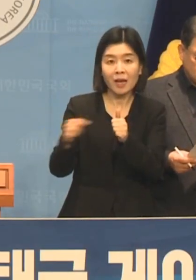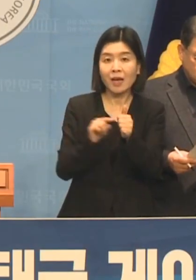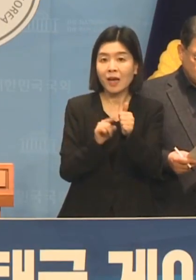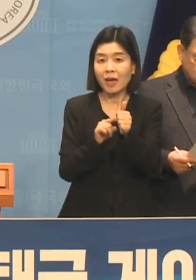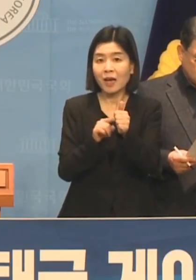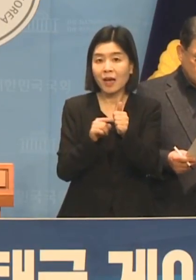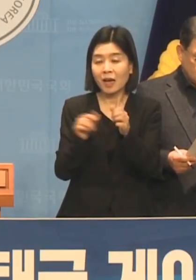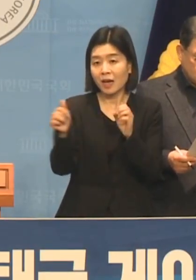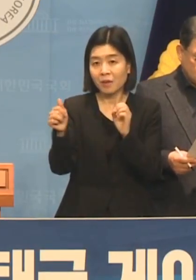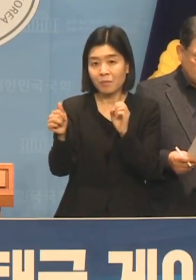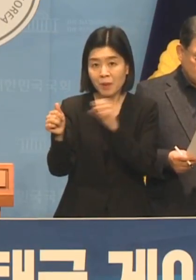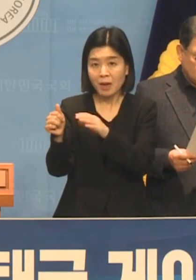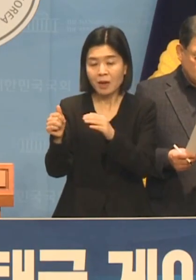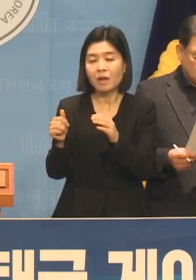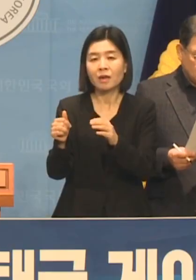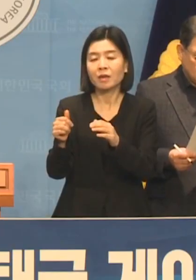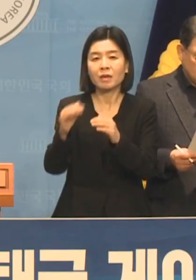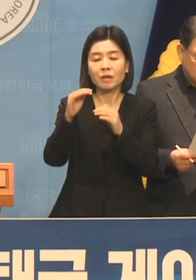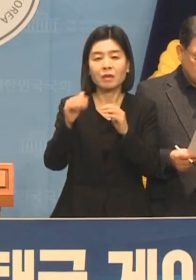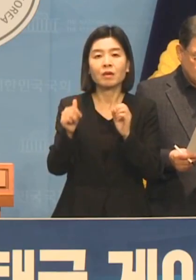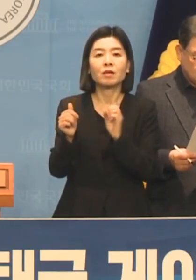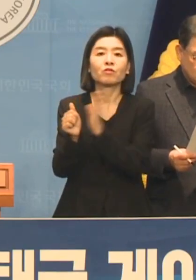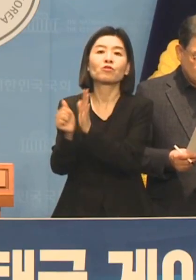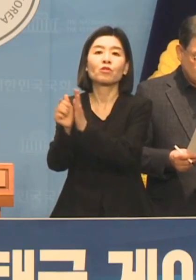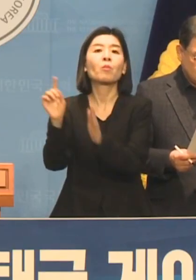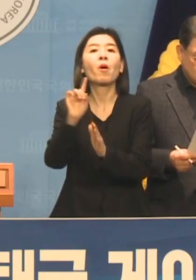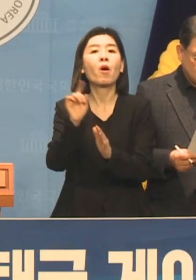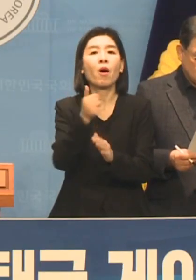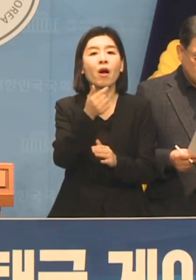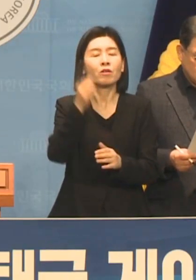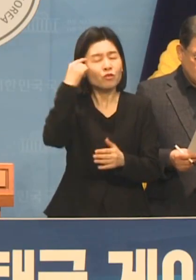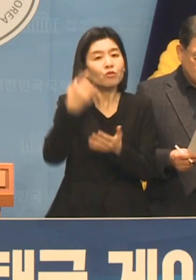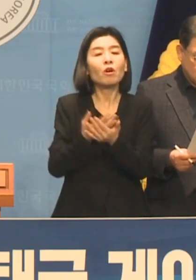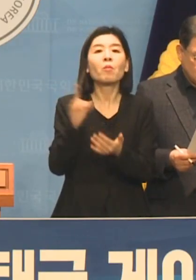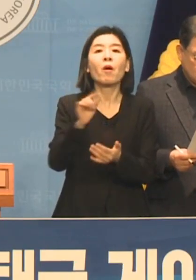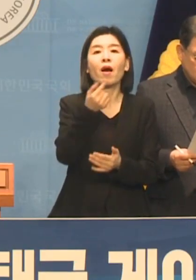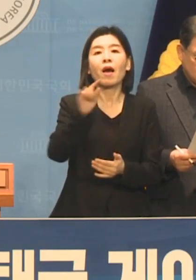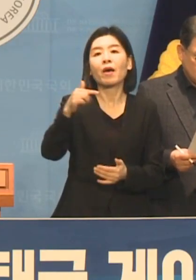아주 충격적입니다. 한동훈을 없애버린다고요?